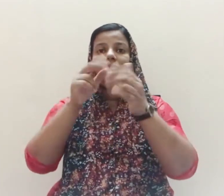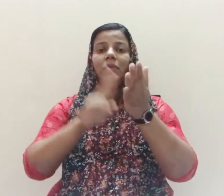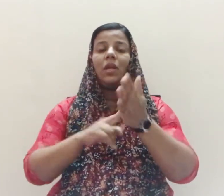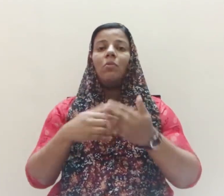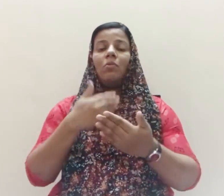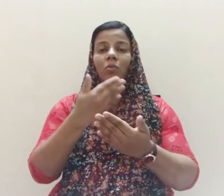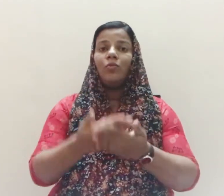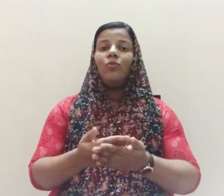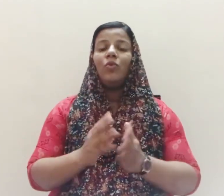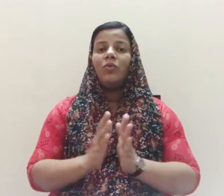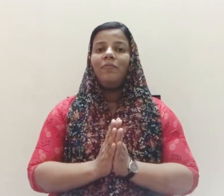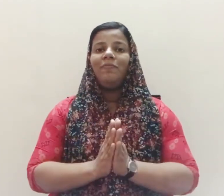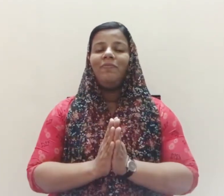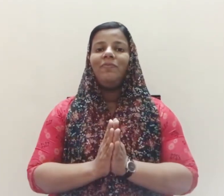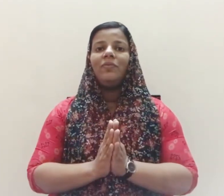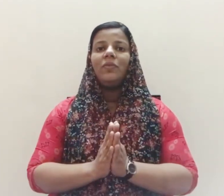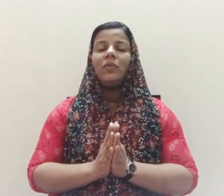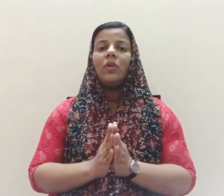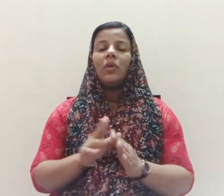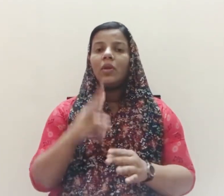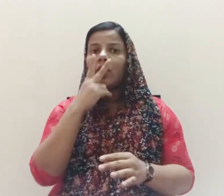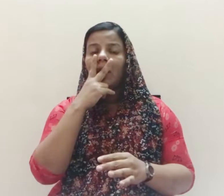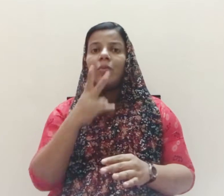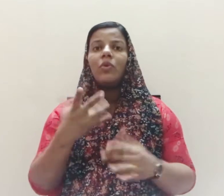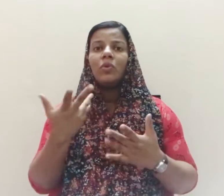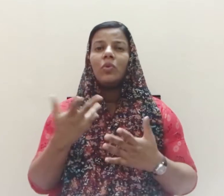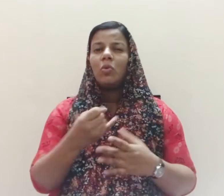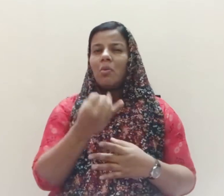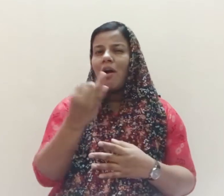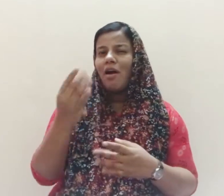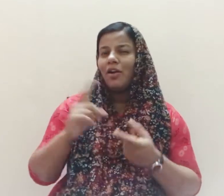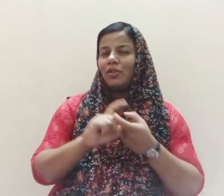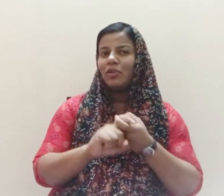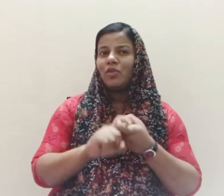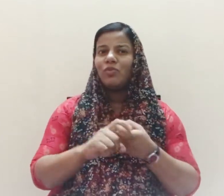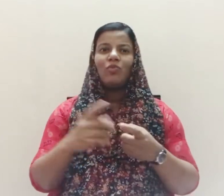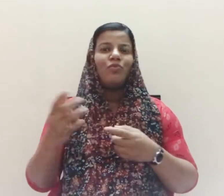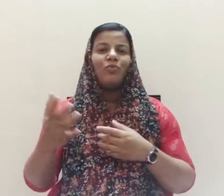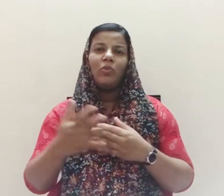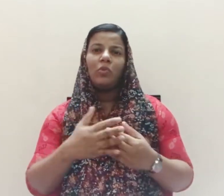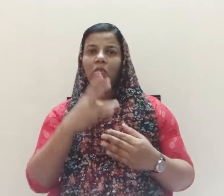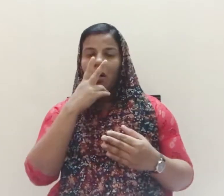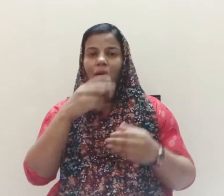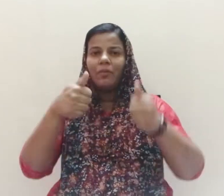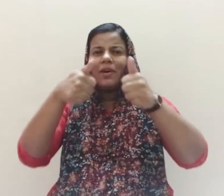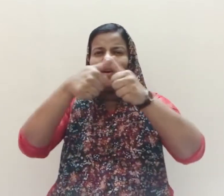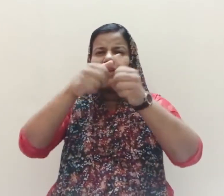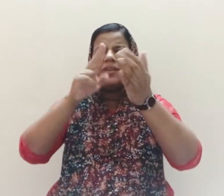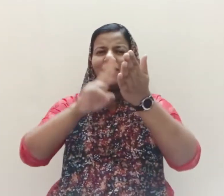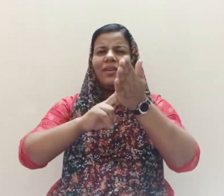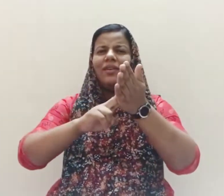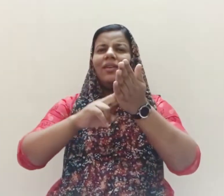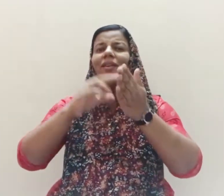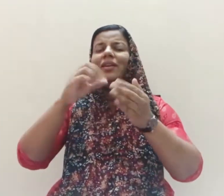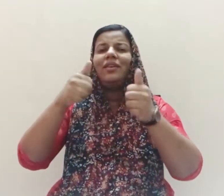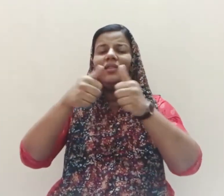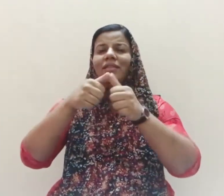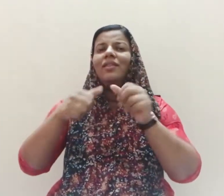നിങ്ങൾക്ക് ആമൻ ആമൻ നിങ്ങൾ ഇനിയും കാണാൻ പോകുന്ന അനാക്യമല്ലന്മാരെയാണ്, ആമേൻ നിങ്ങളിലും വലിയവരും ബലമുള്ളവരുമെയാണ് നിങ്ങൾ കാണാൻ